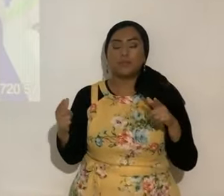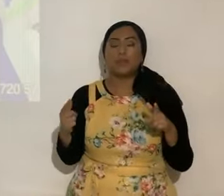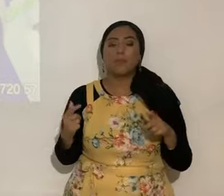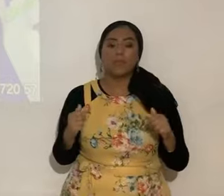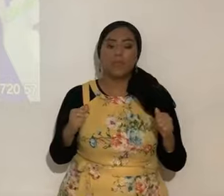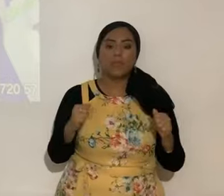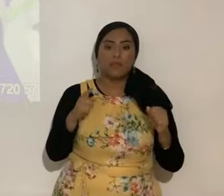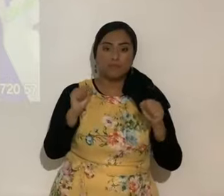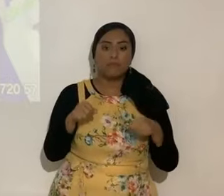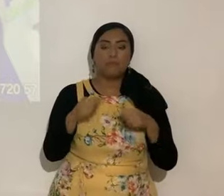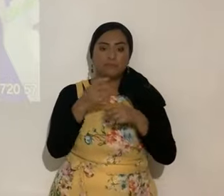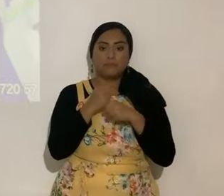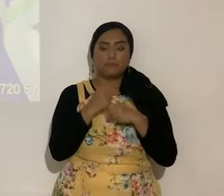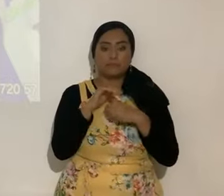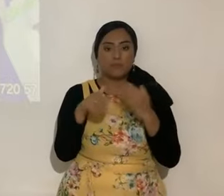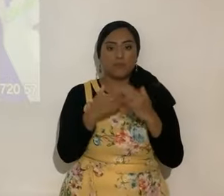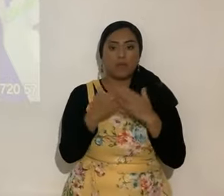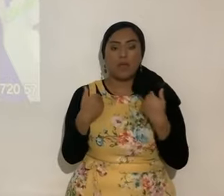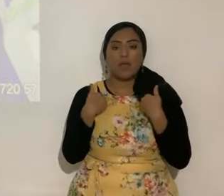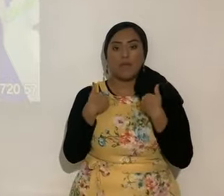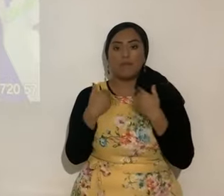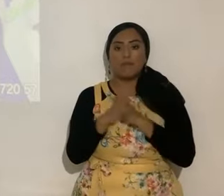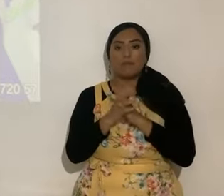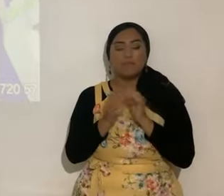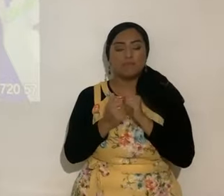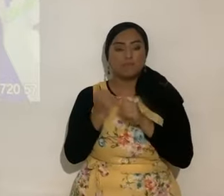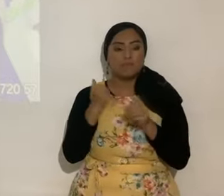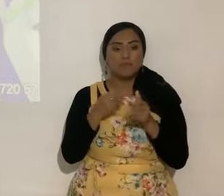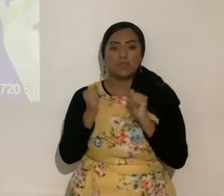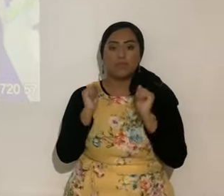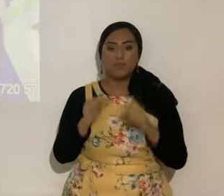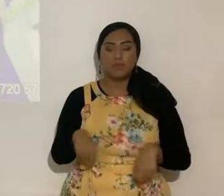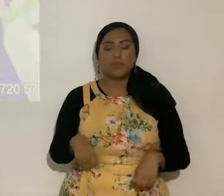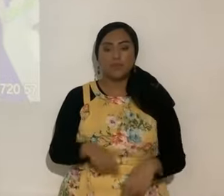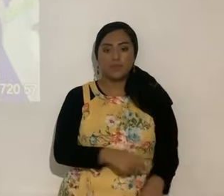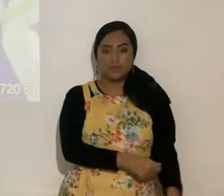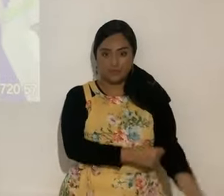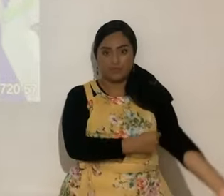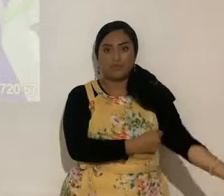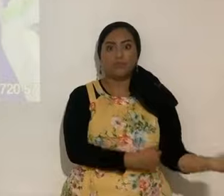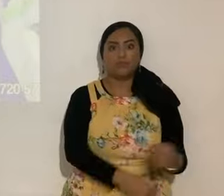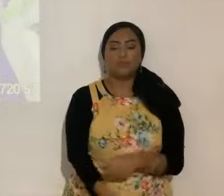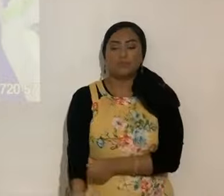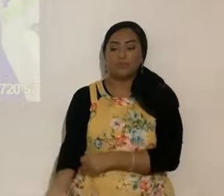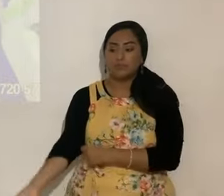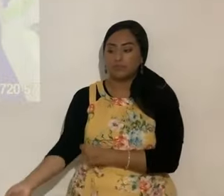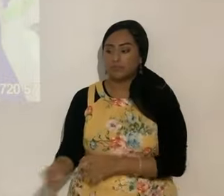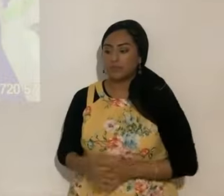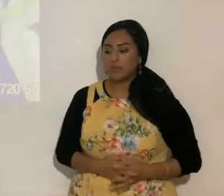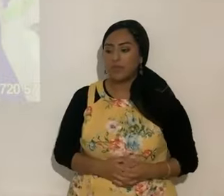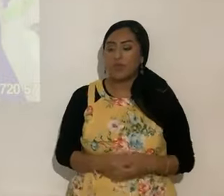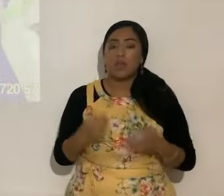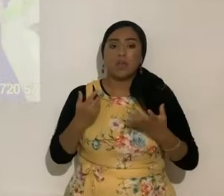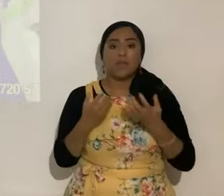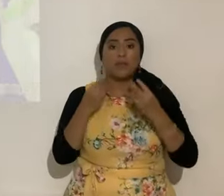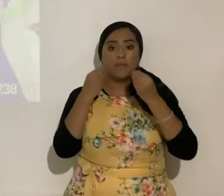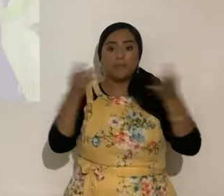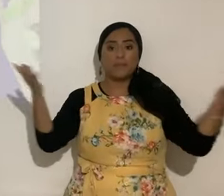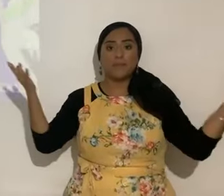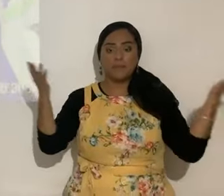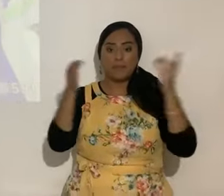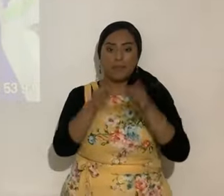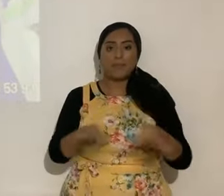ustedes dispongan de todo ese material lo más pronto que se pueda, ¿de acuerdo? Bueno, quiero dar un aviso